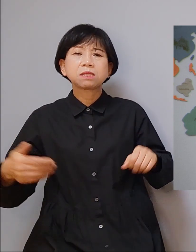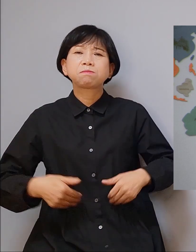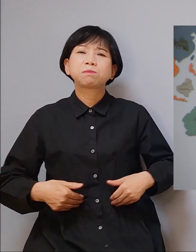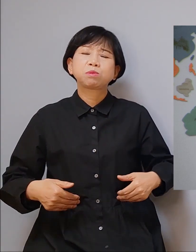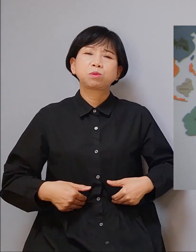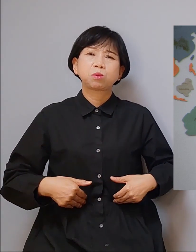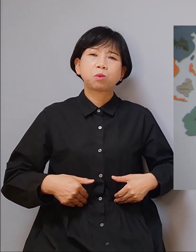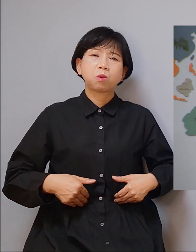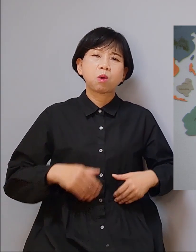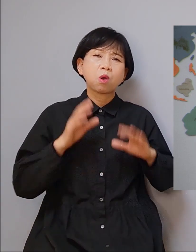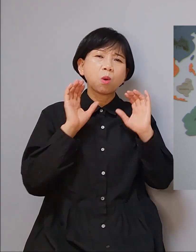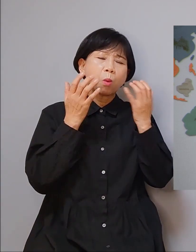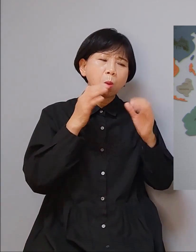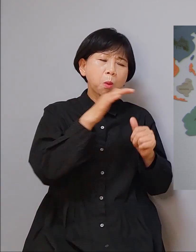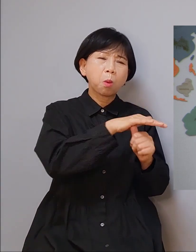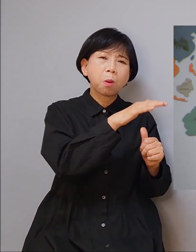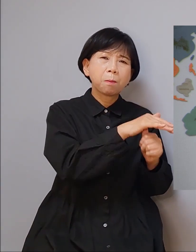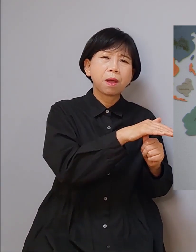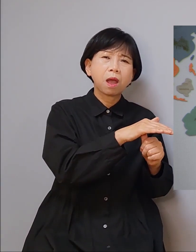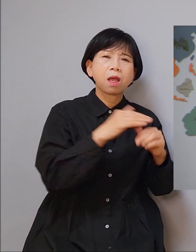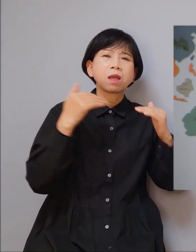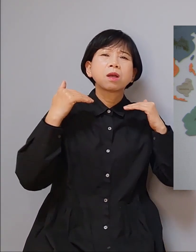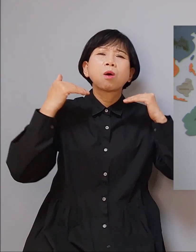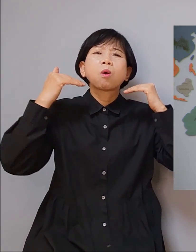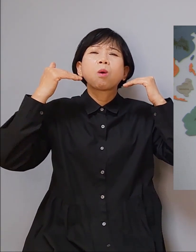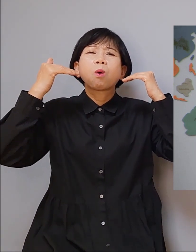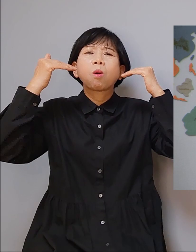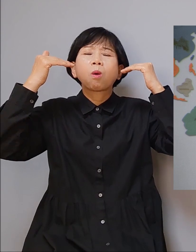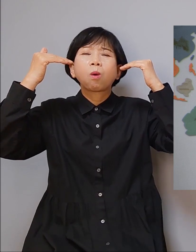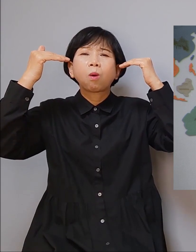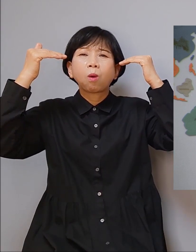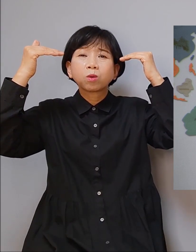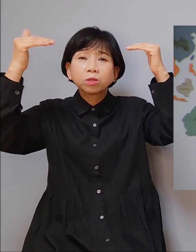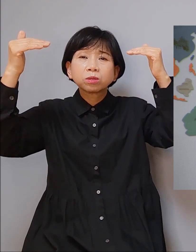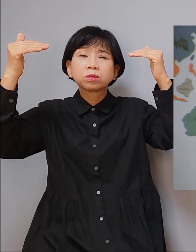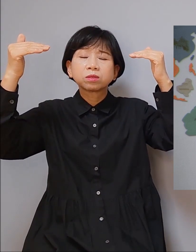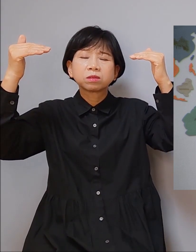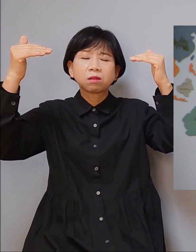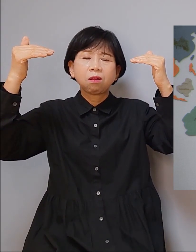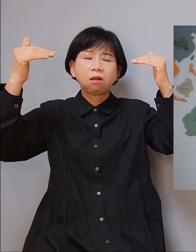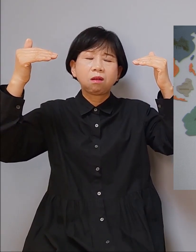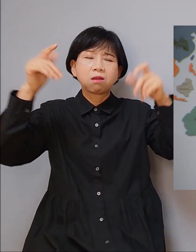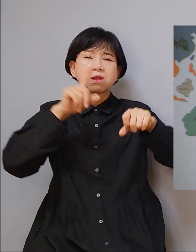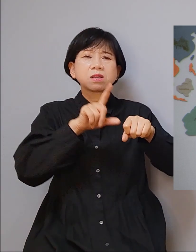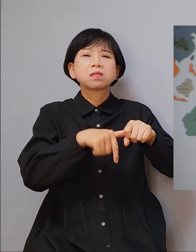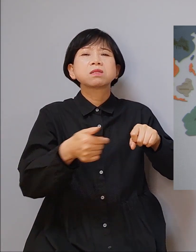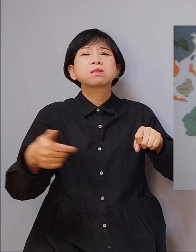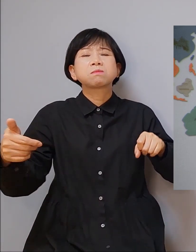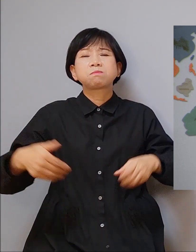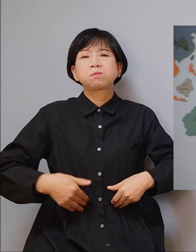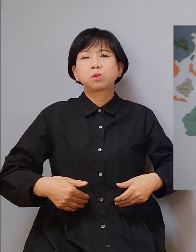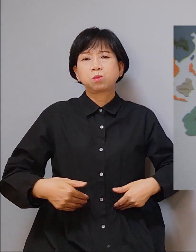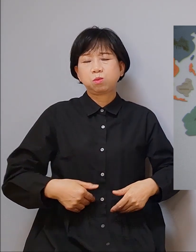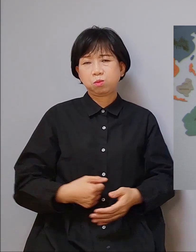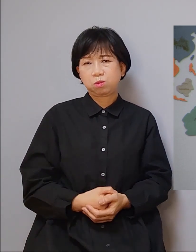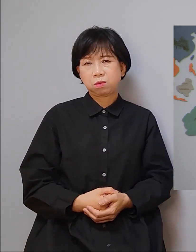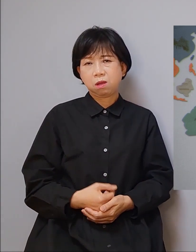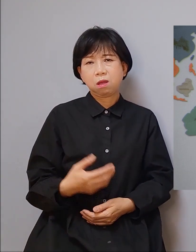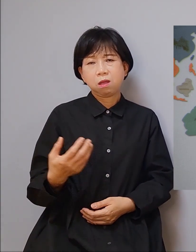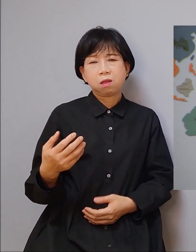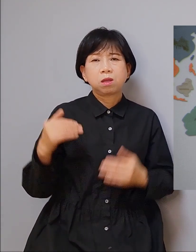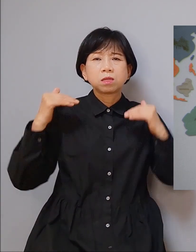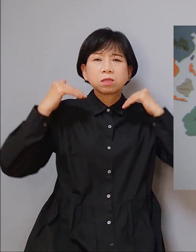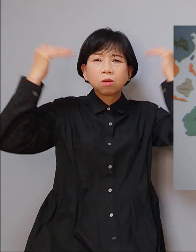됩니다. 기다려야 합니다. 때로는 성장통을 겪어야 되는 거죠. 이런저런 아픔의